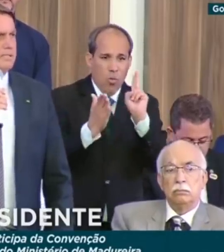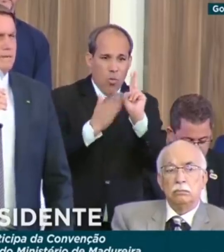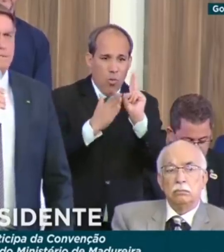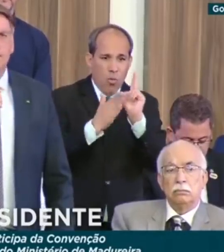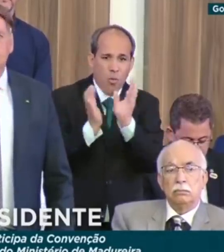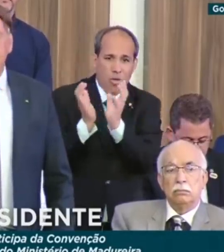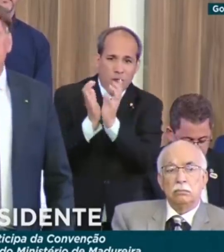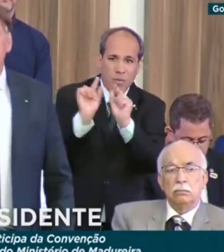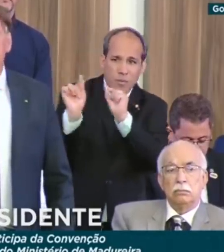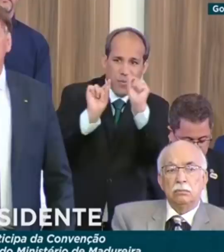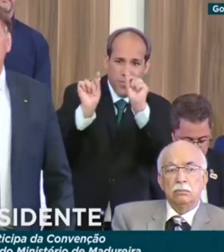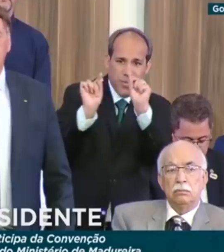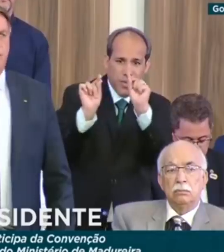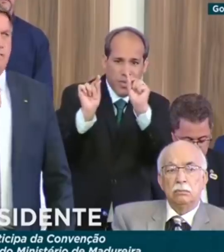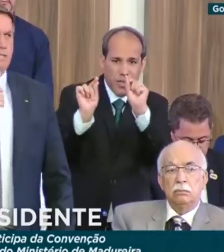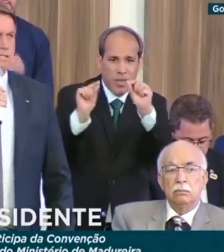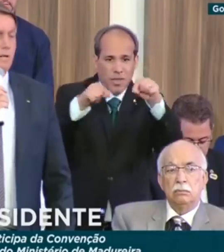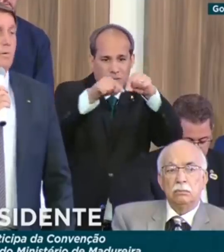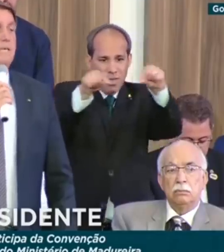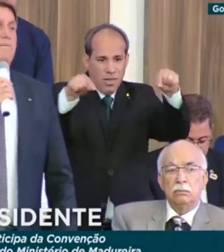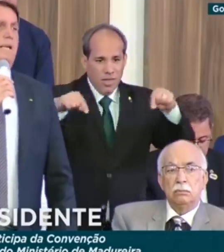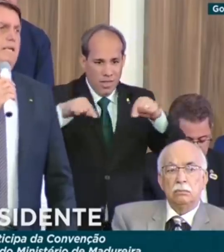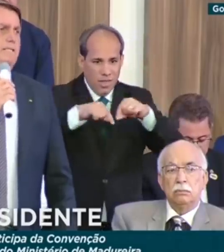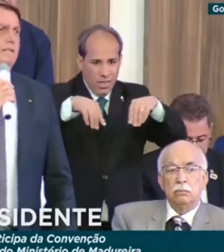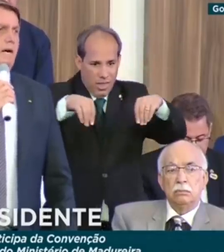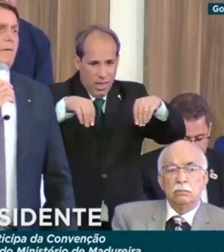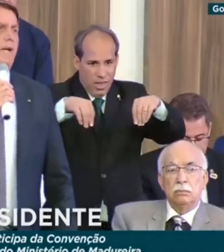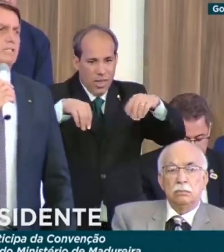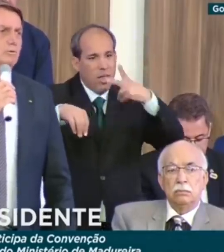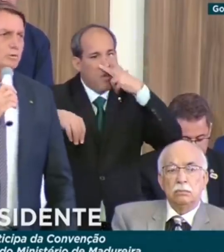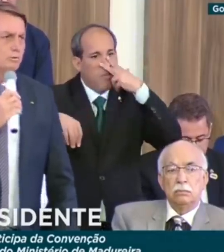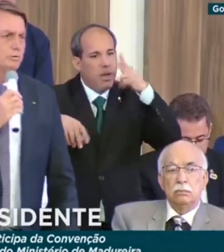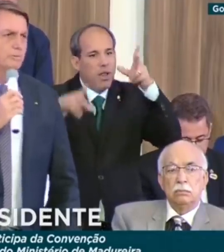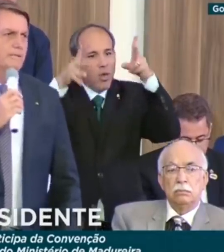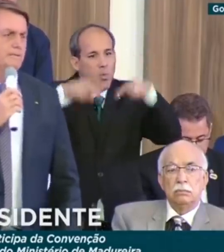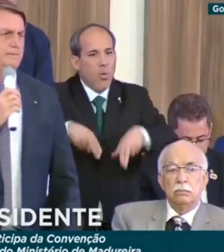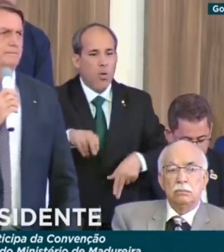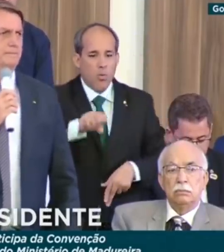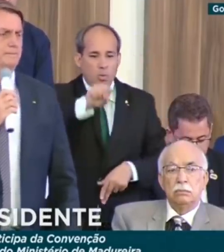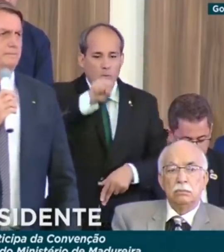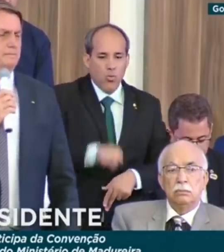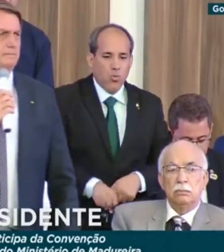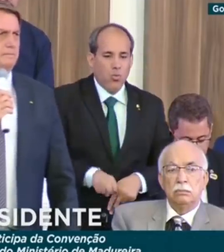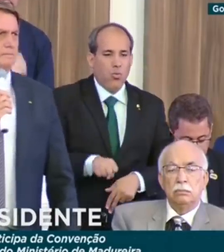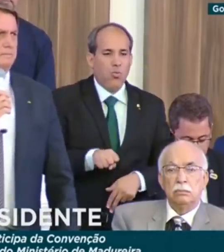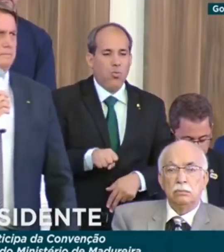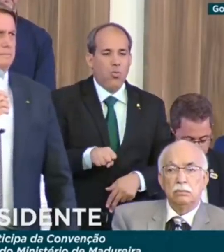para essas novas centenas de reservas indígenas o equivalente a uma região sul do Brasil.